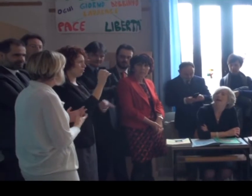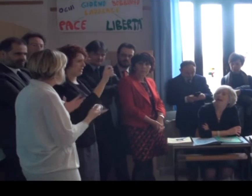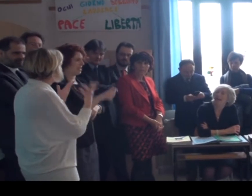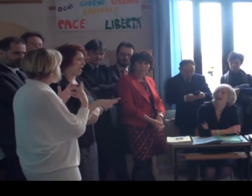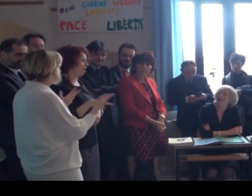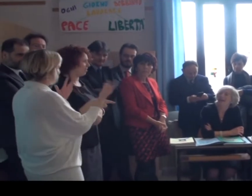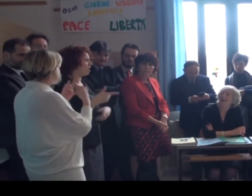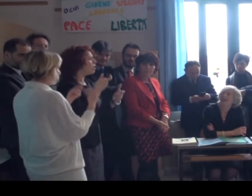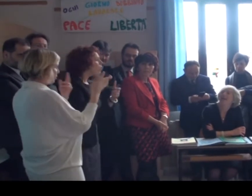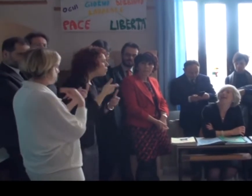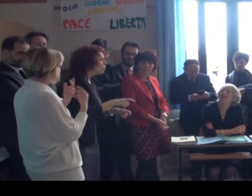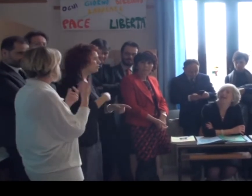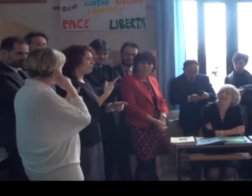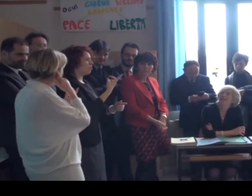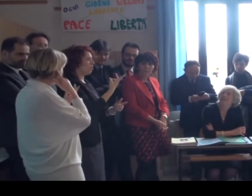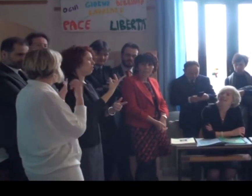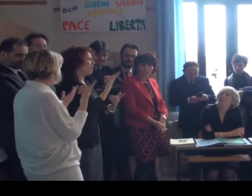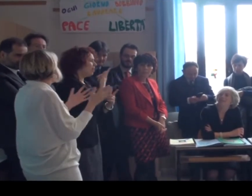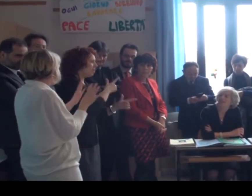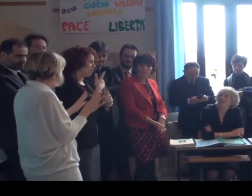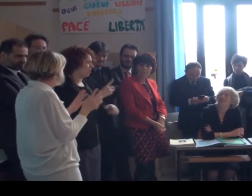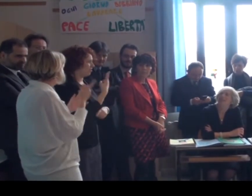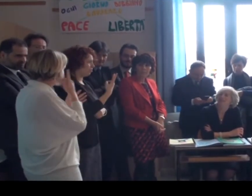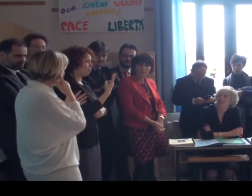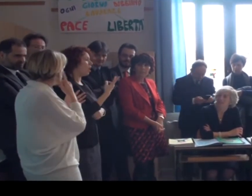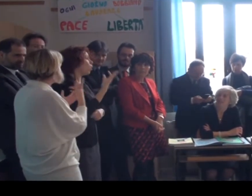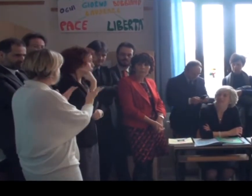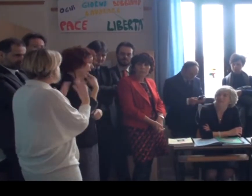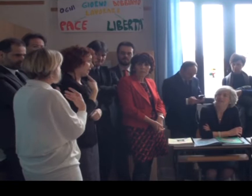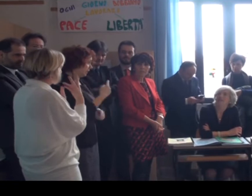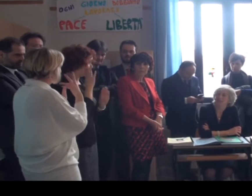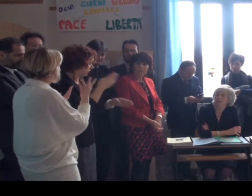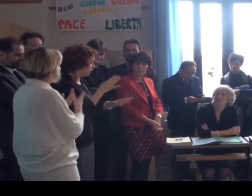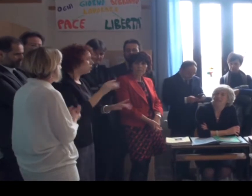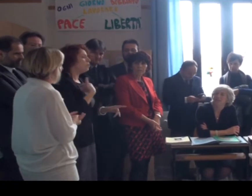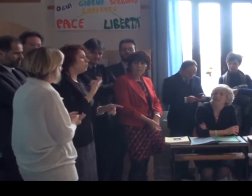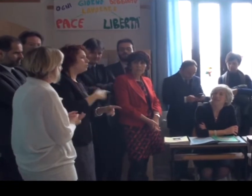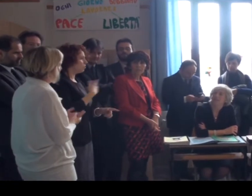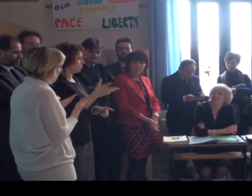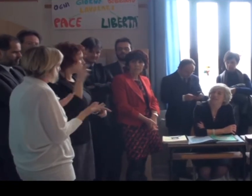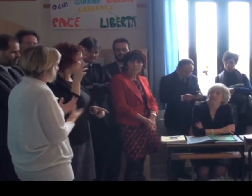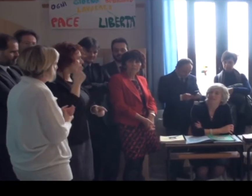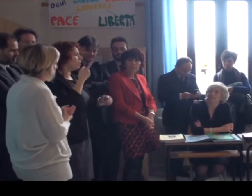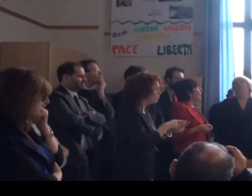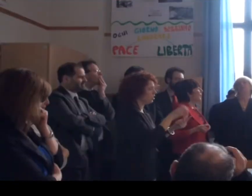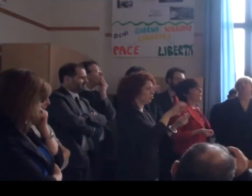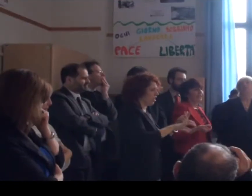magarotto di torino per quanto riguarda la provincia di biella naturalmente una parte dei fondi sarà